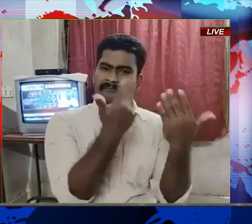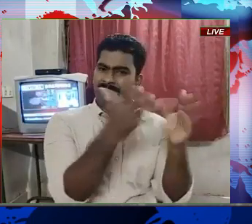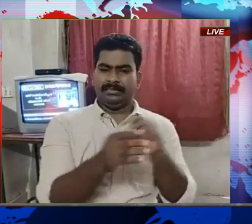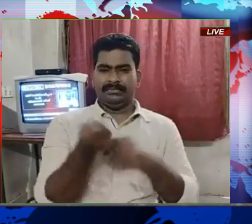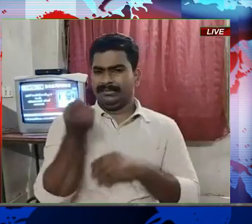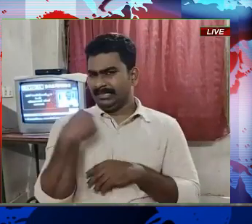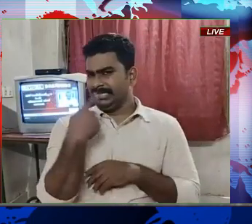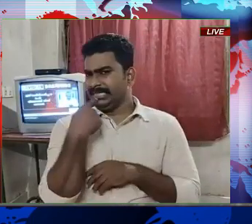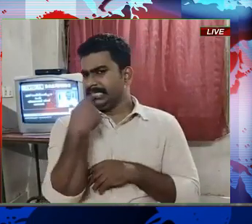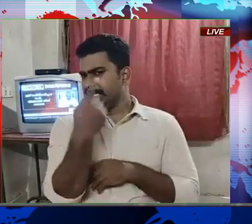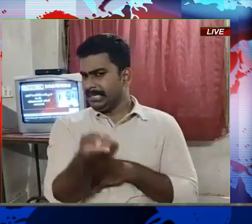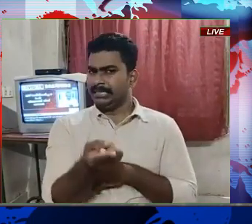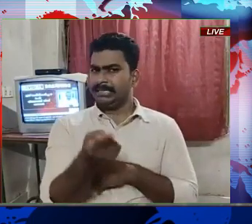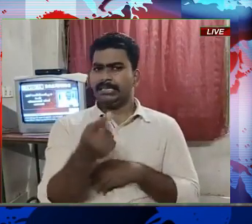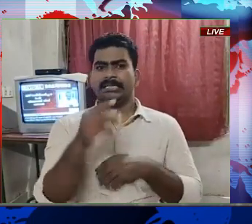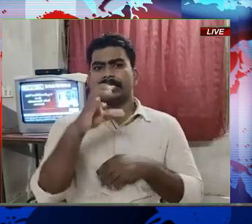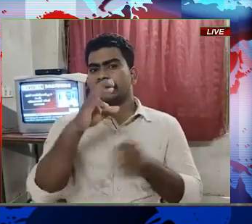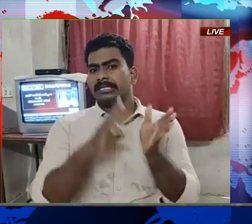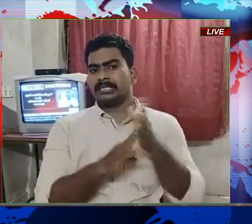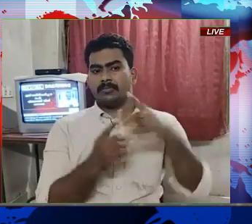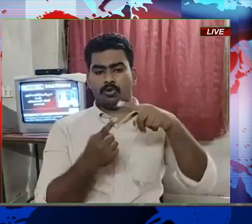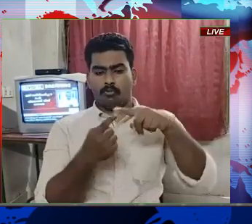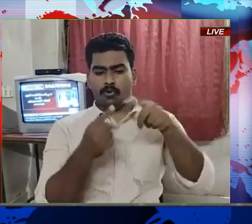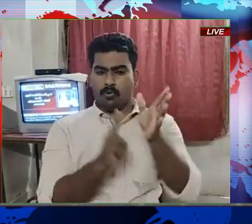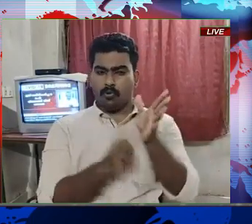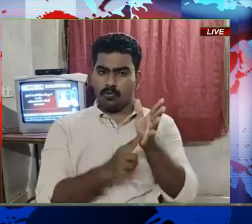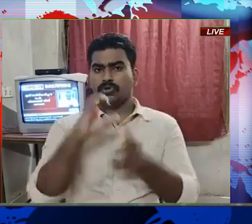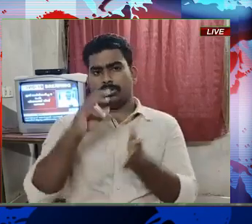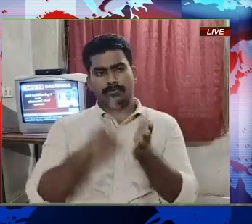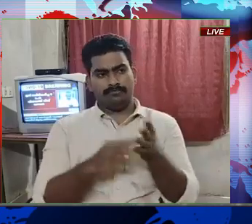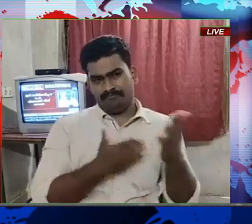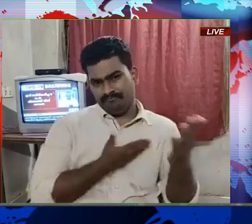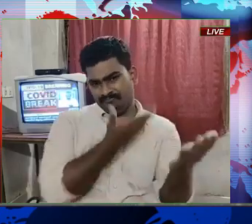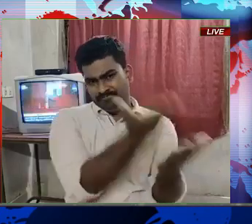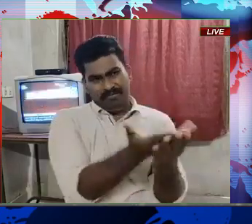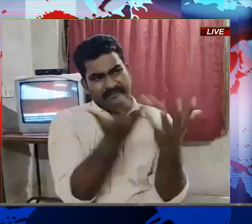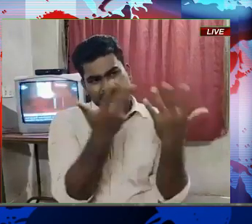ക്വാറന്റൈൻ കഴിഞ്ഞ് ഇറങ്ങിക്കഴിഞ്ഞാൽ ആ തുക വാങ്ങാവുന്നതുമാണ്.